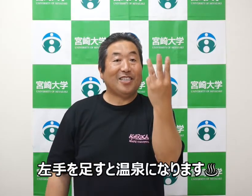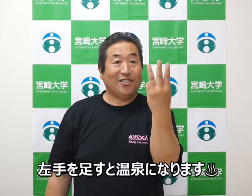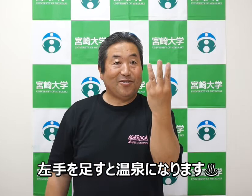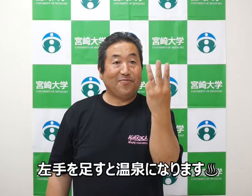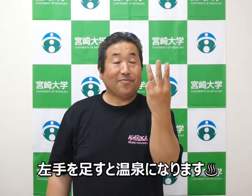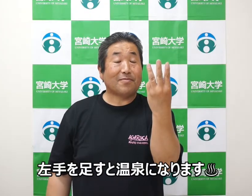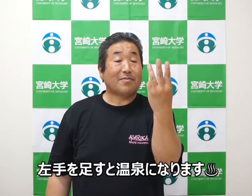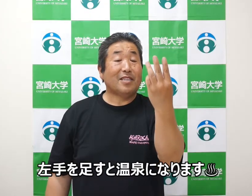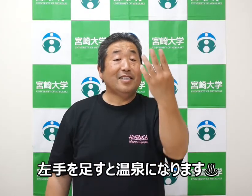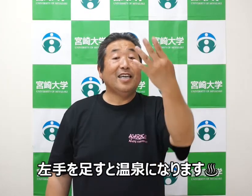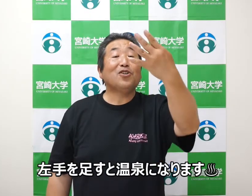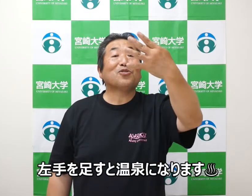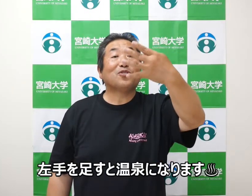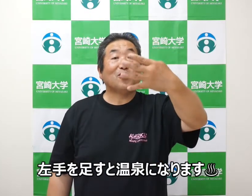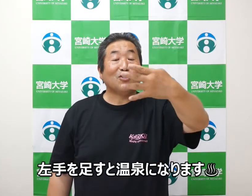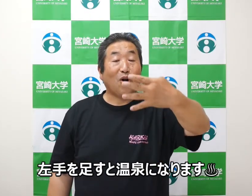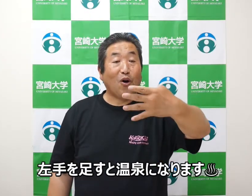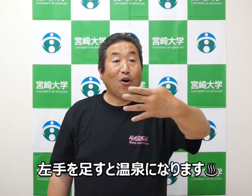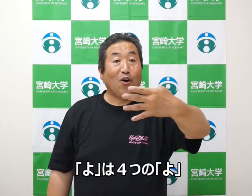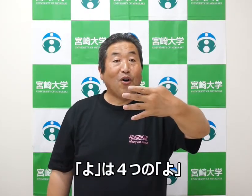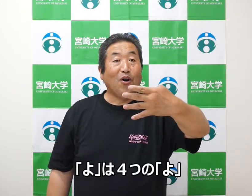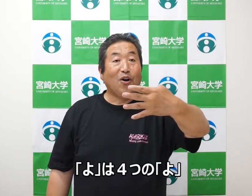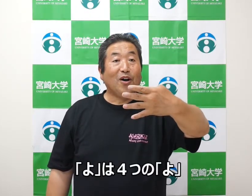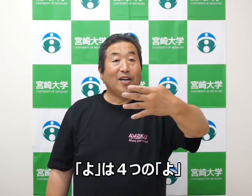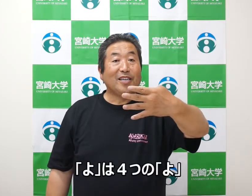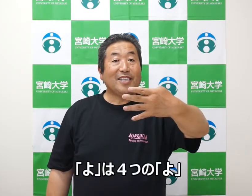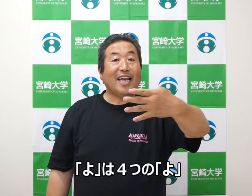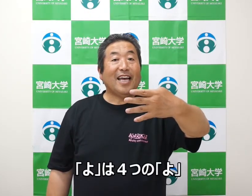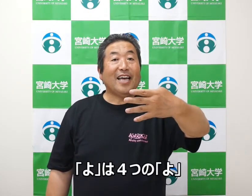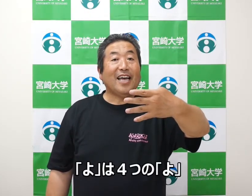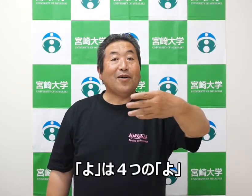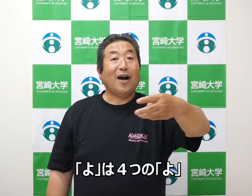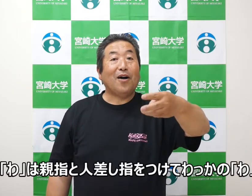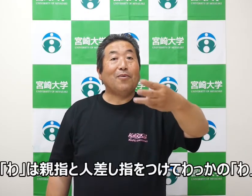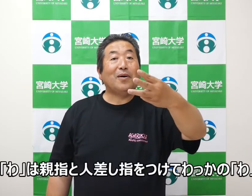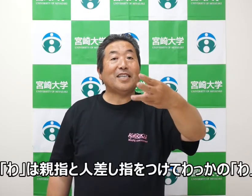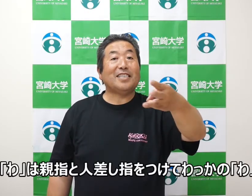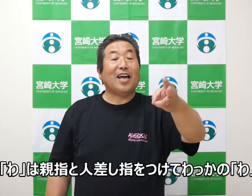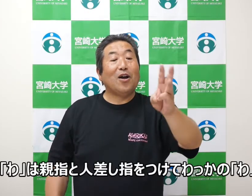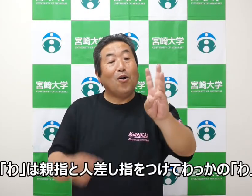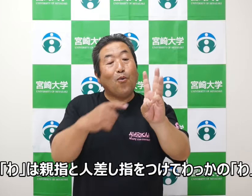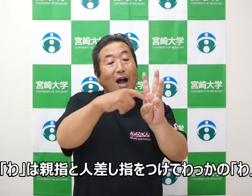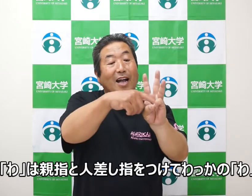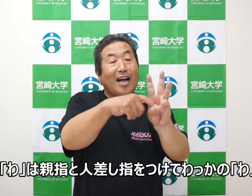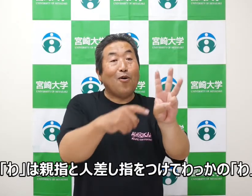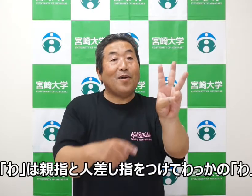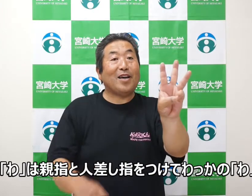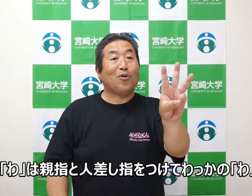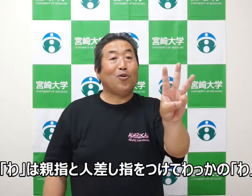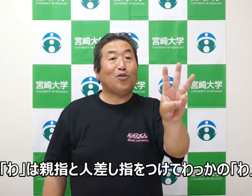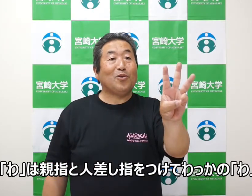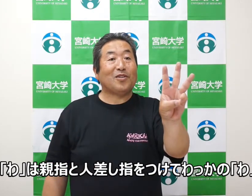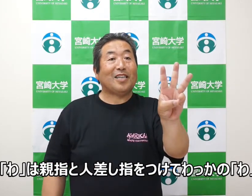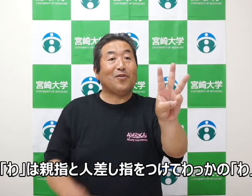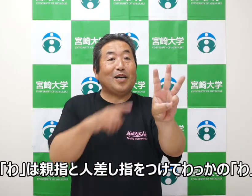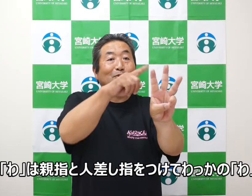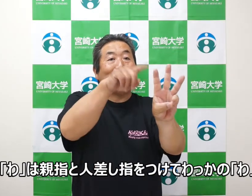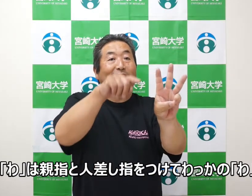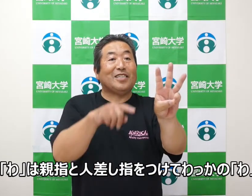ユで4つヨで、ワワはですね、輪っかを前の方と覚えてください。これ W から来てるんです